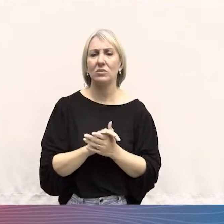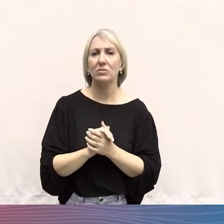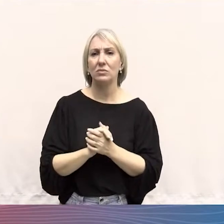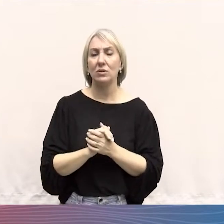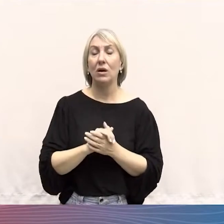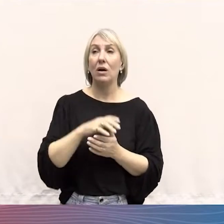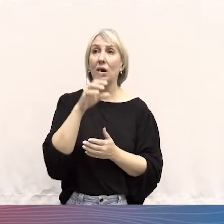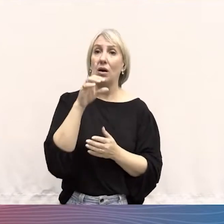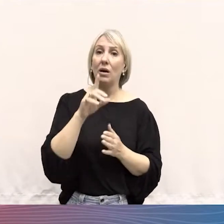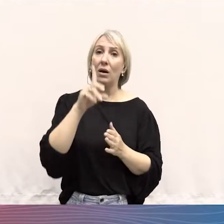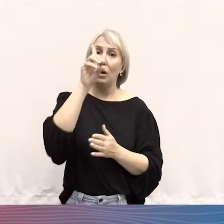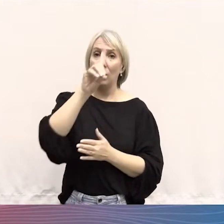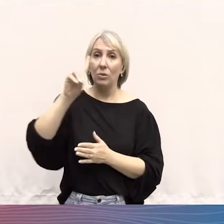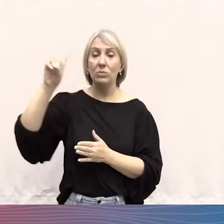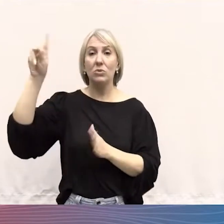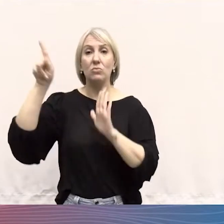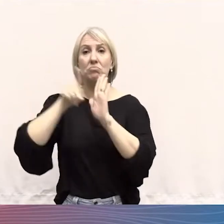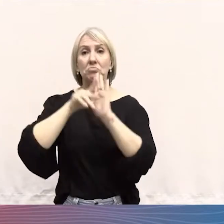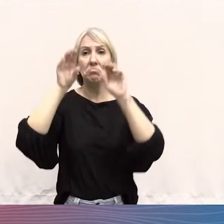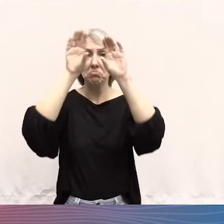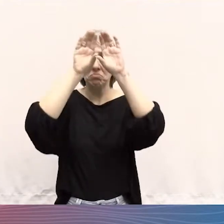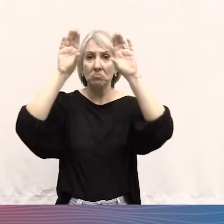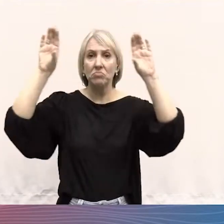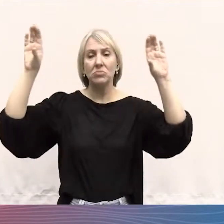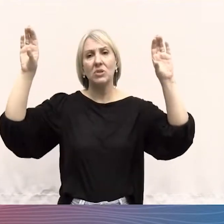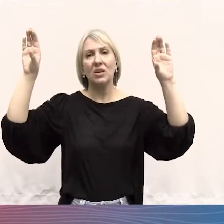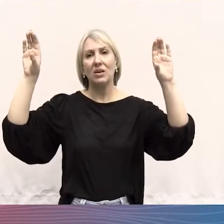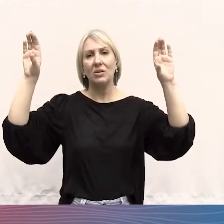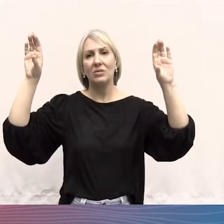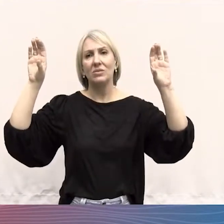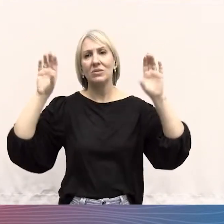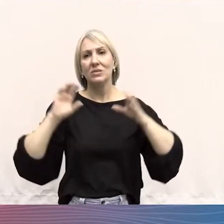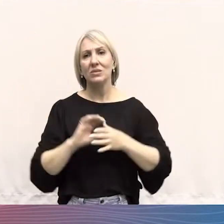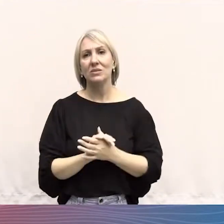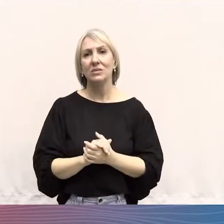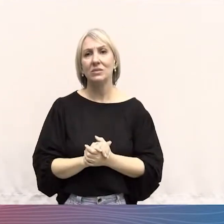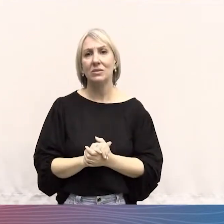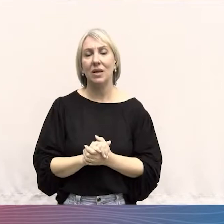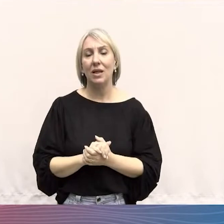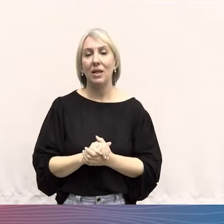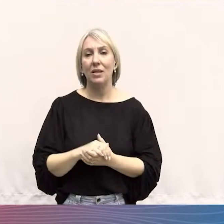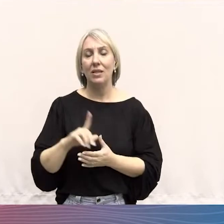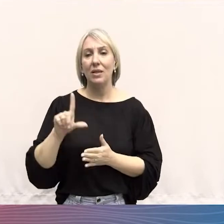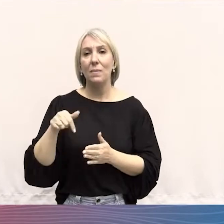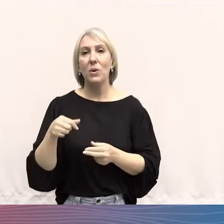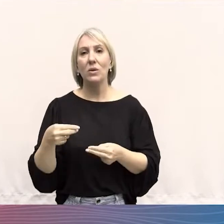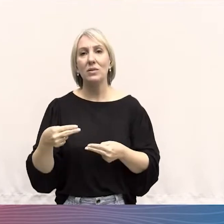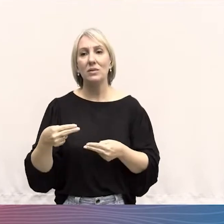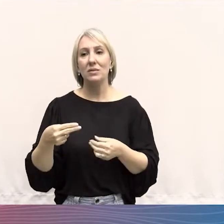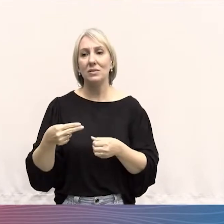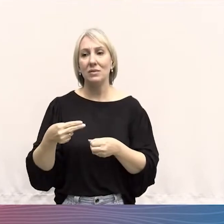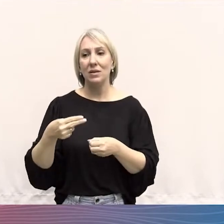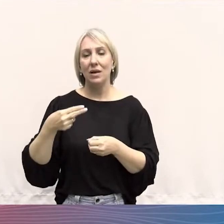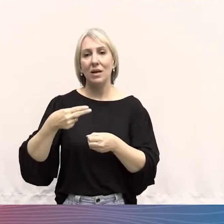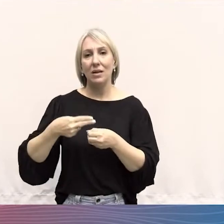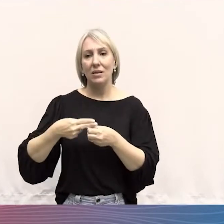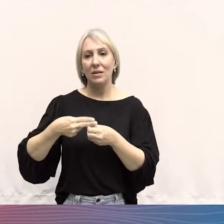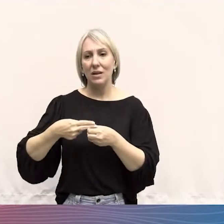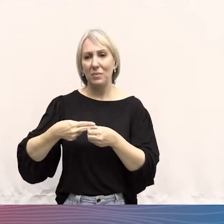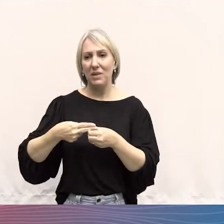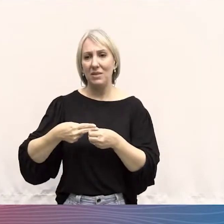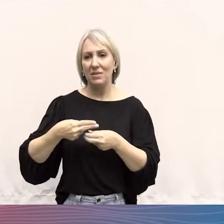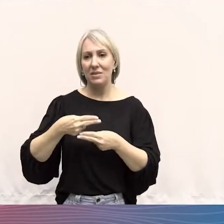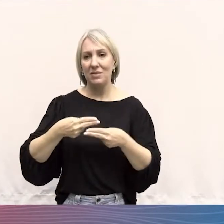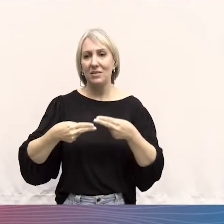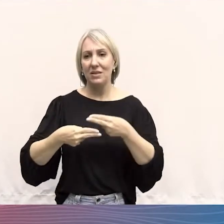Não é tão sério, irmãos. Aí depois veio Neemias. Neemias também, no capítulo 1, versículo